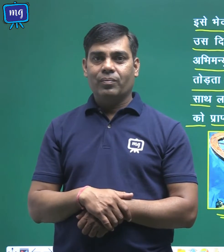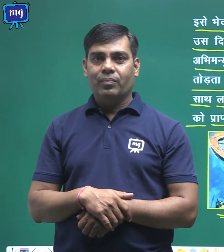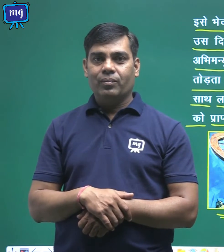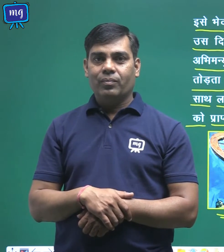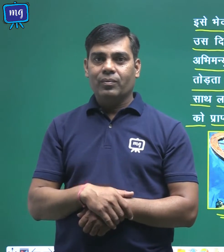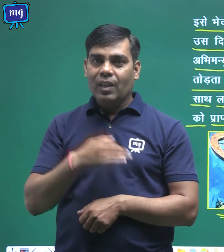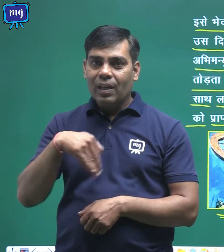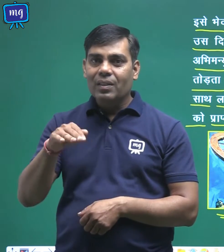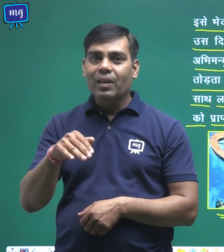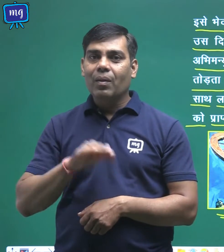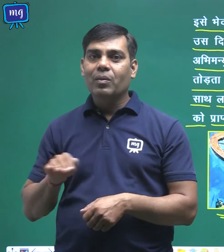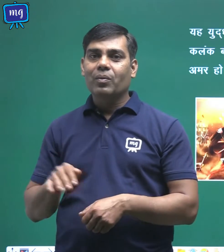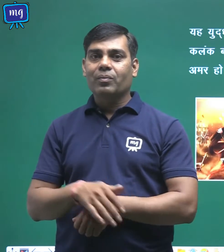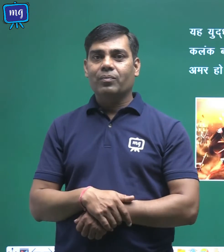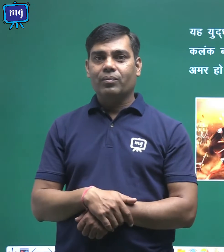आगे चले बच्चों।